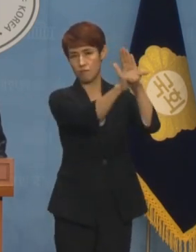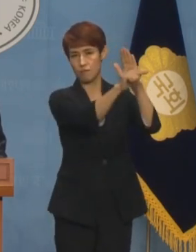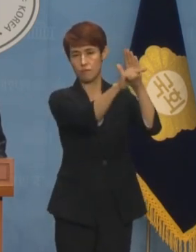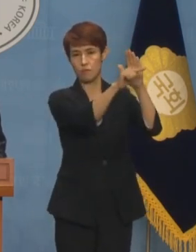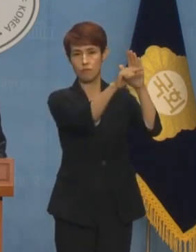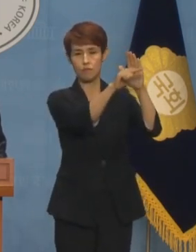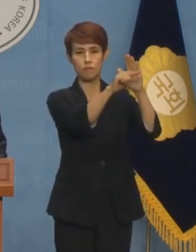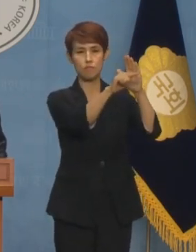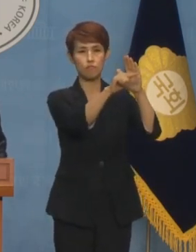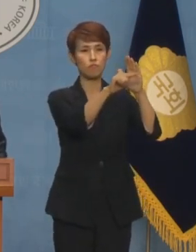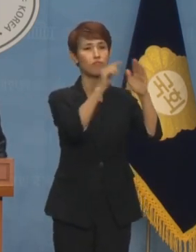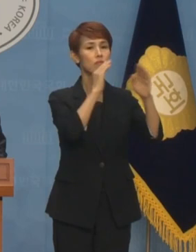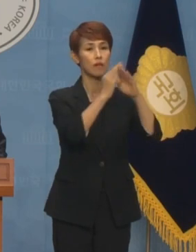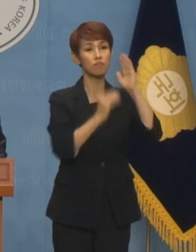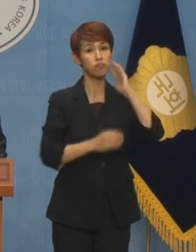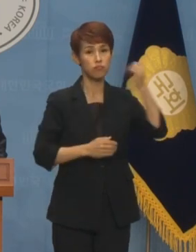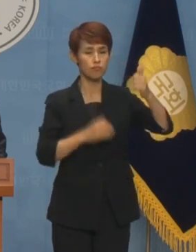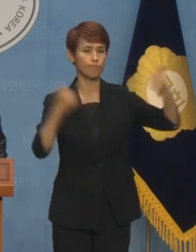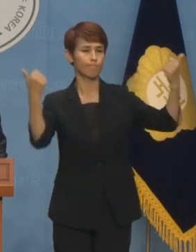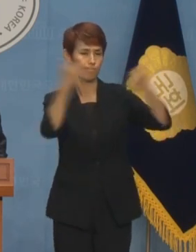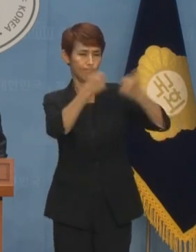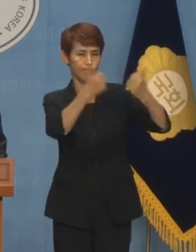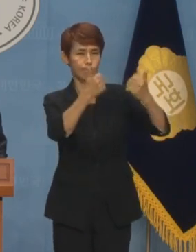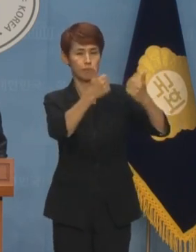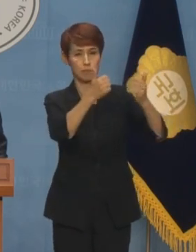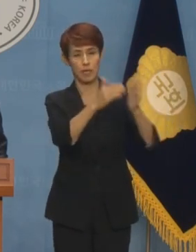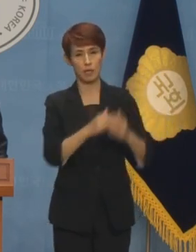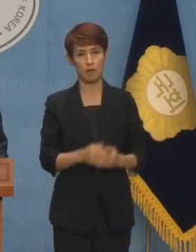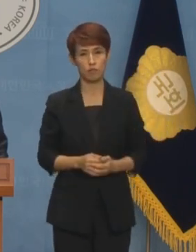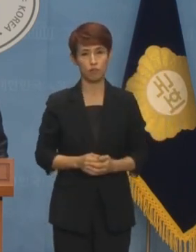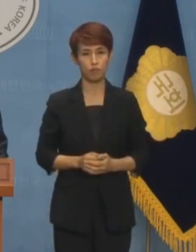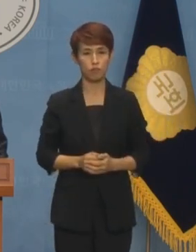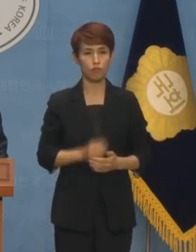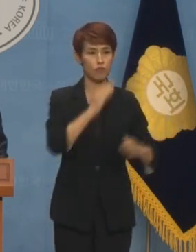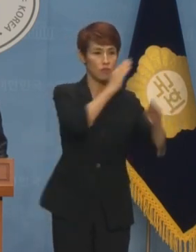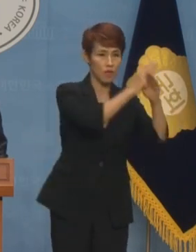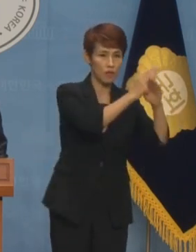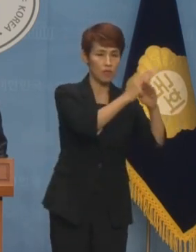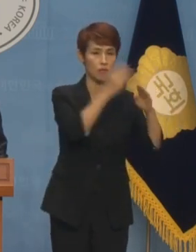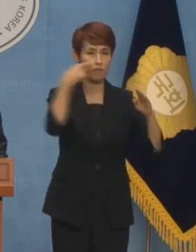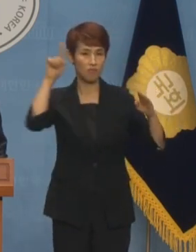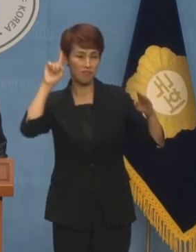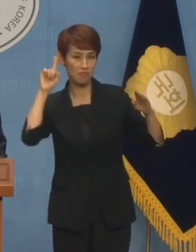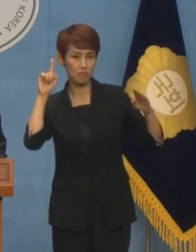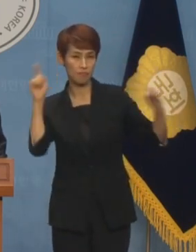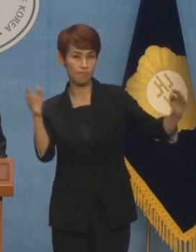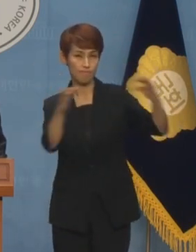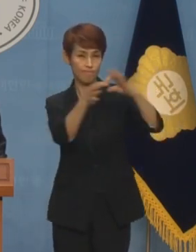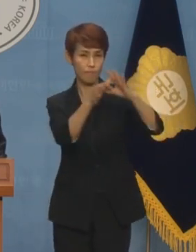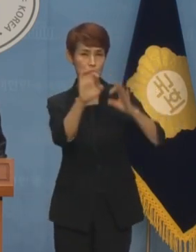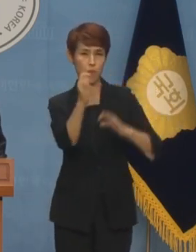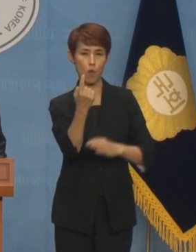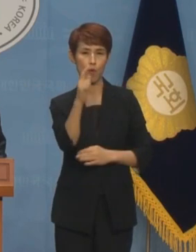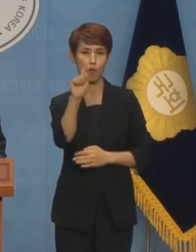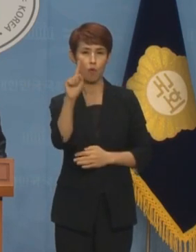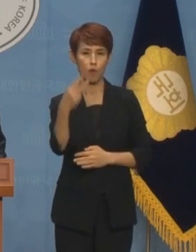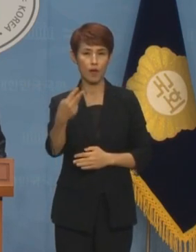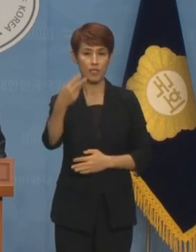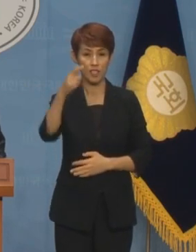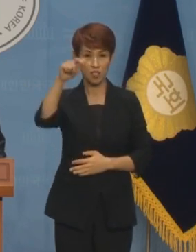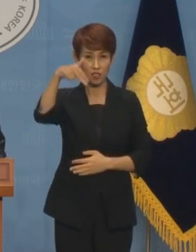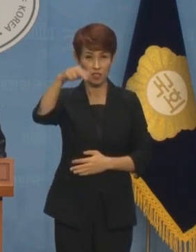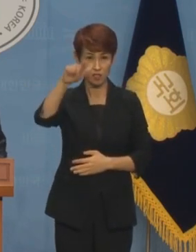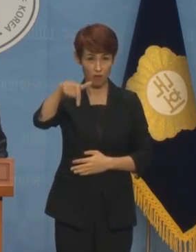김정은 위원장과 회담하였습니다. 양국 관계도 포괄적 전략 동반자 관계로